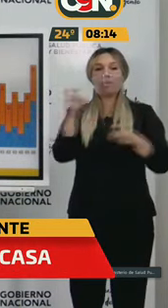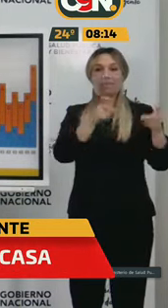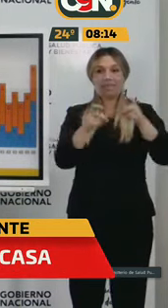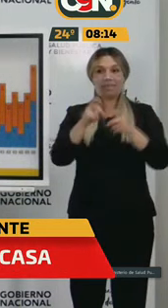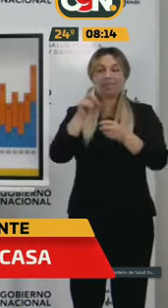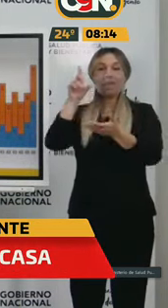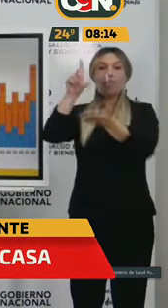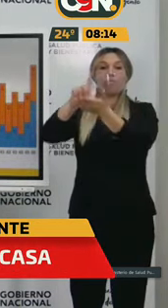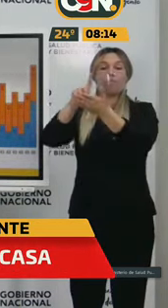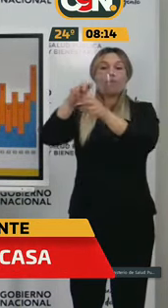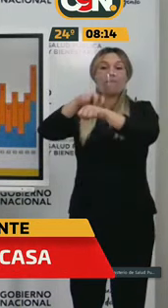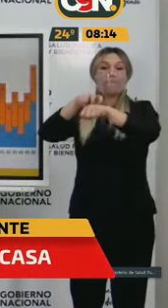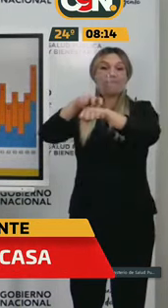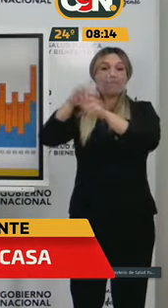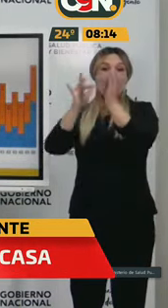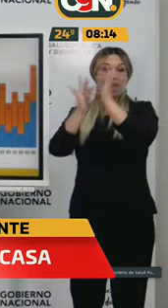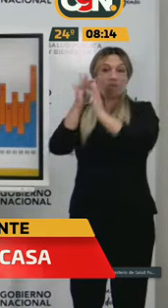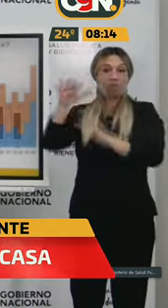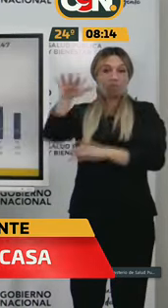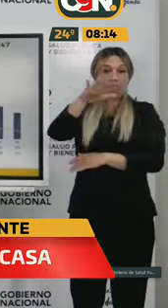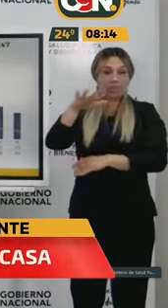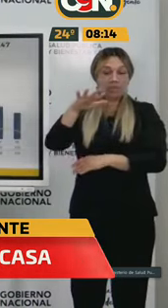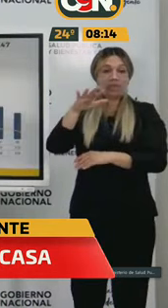que acuden o las que pudieran acudir.